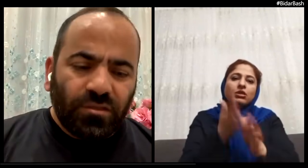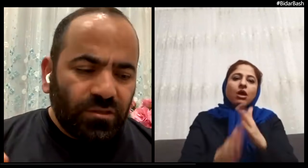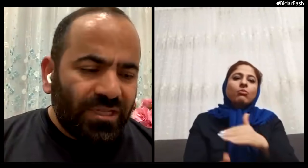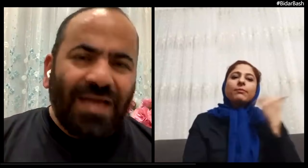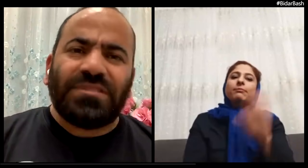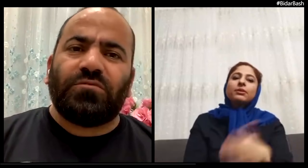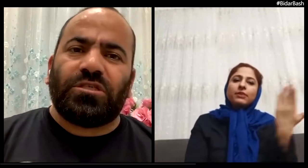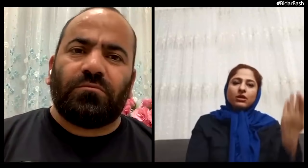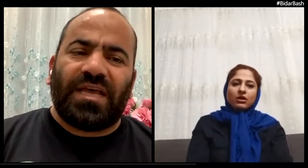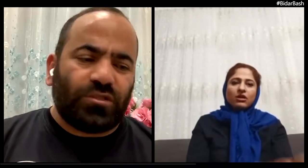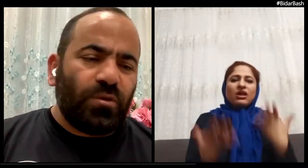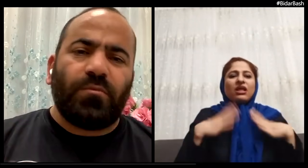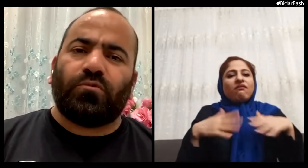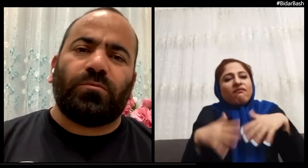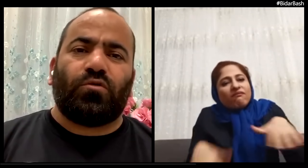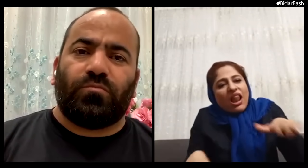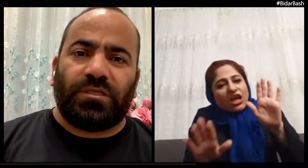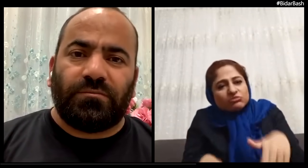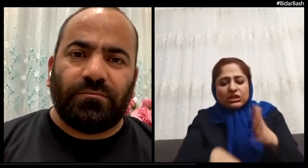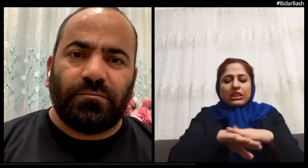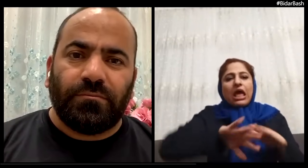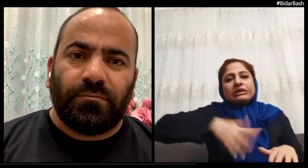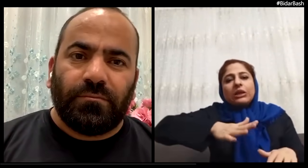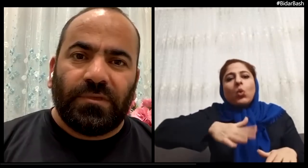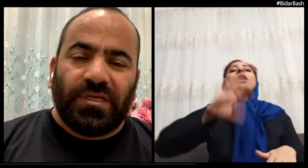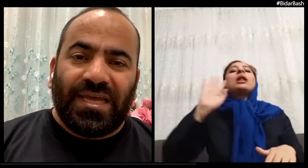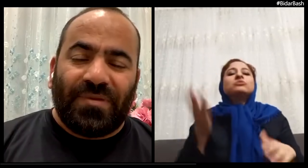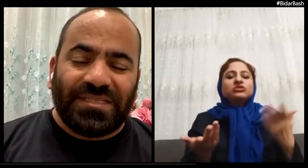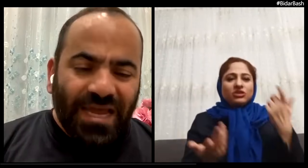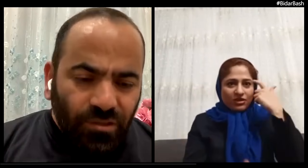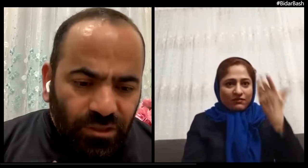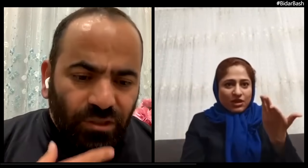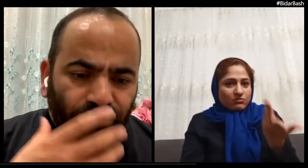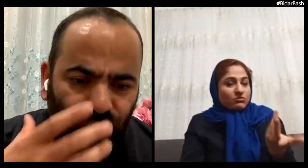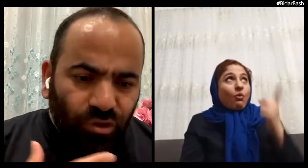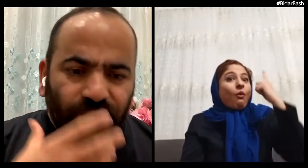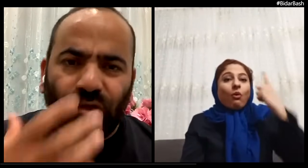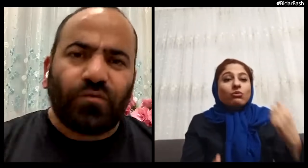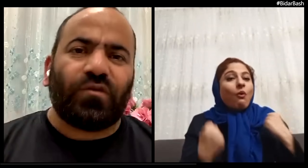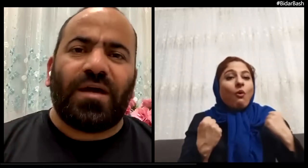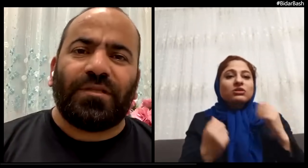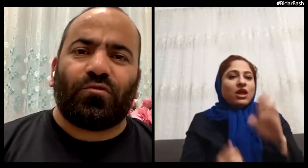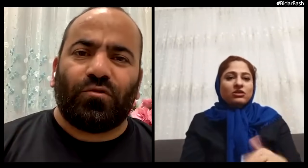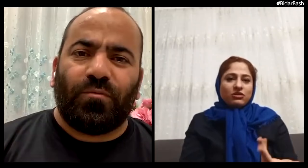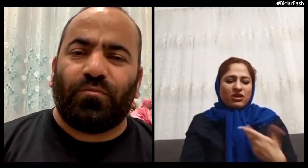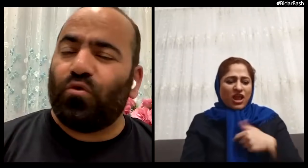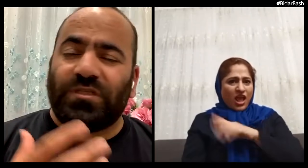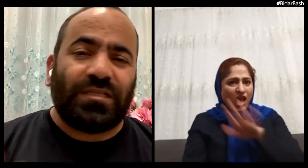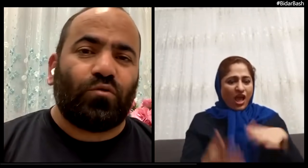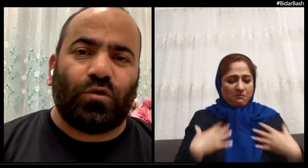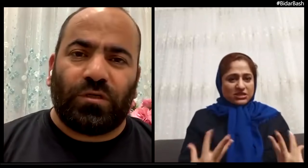دیگه، حتی لمس میشیم دستمون هم نمیتونیم تکون بدیم. پس هر کاری داریم میکنیم به لطف و رحمت خدا،